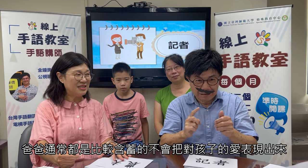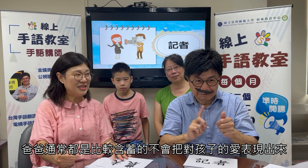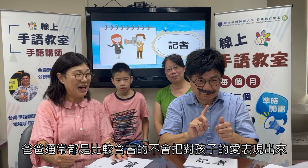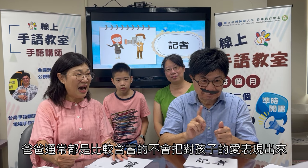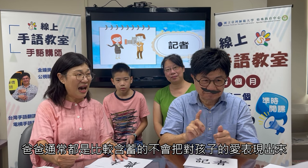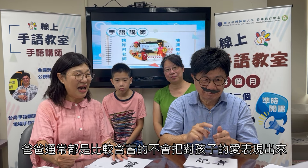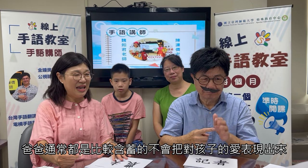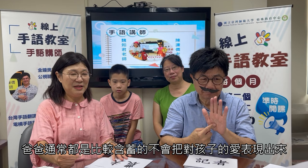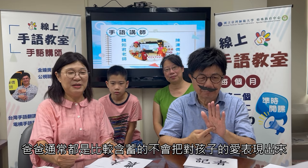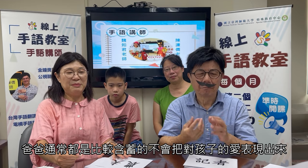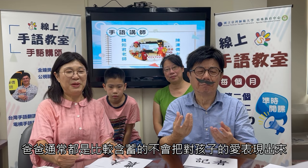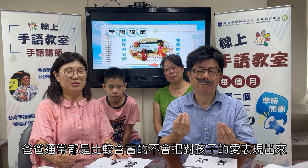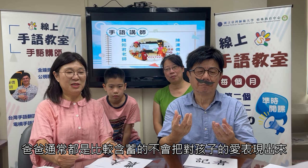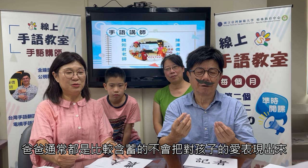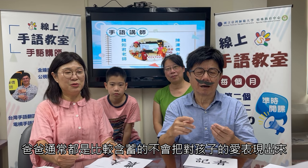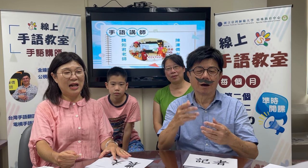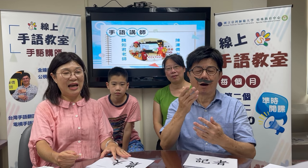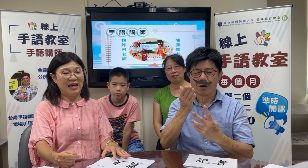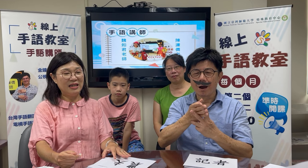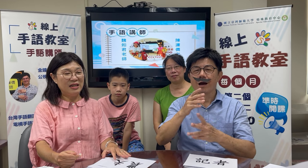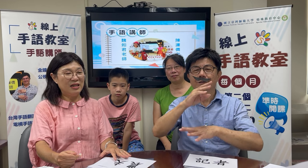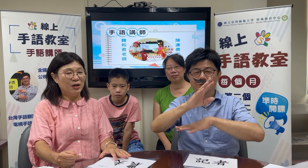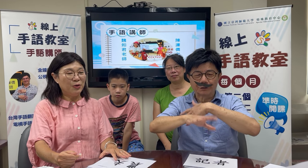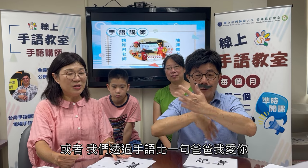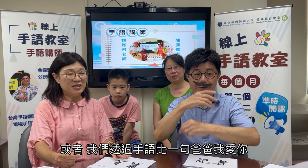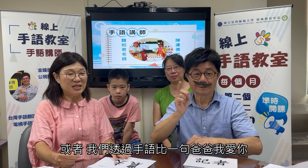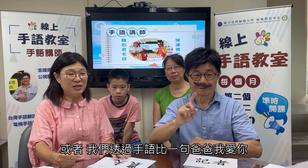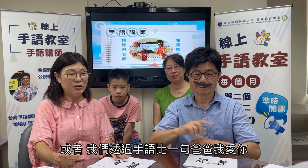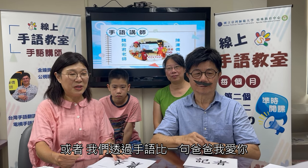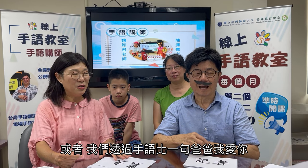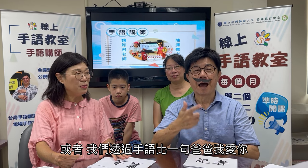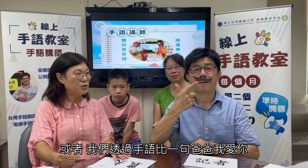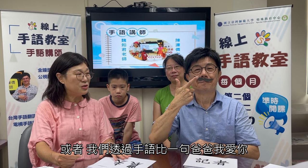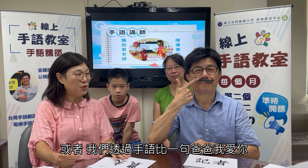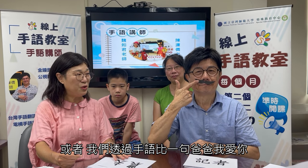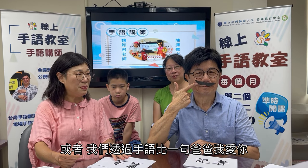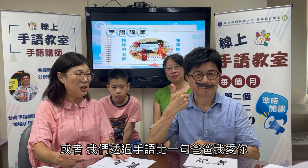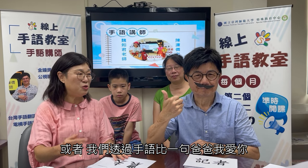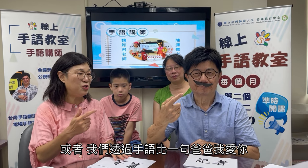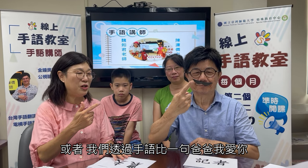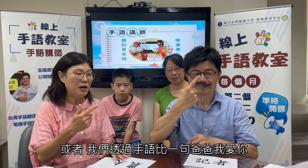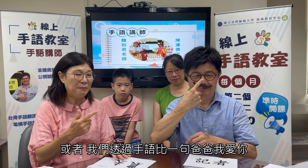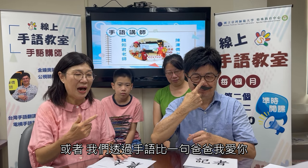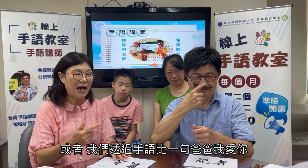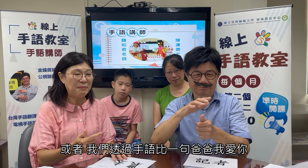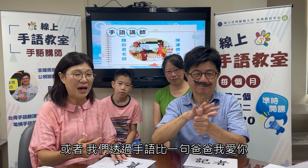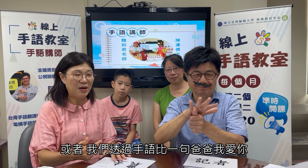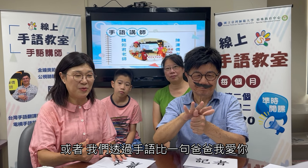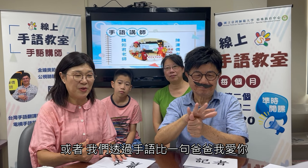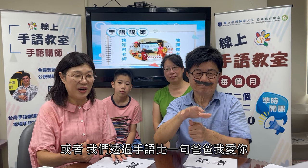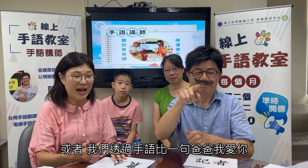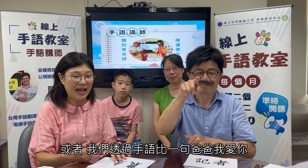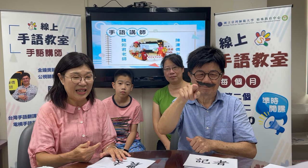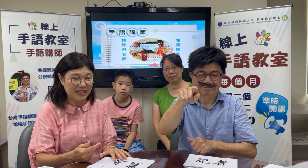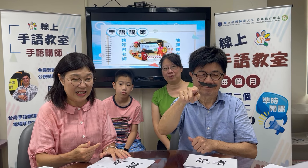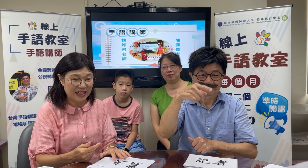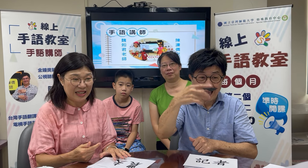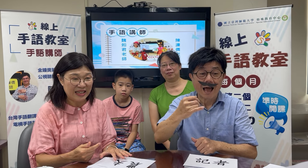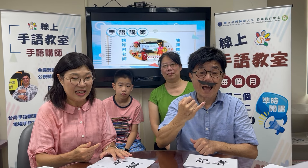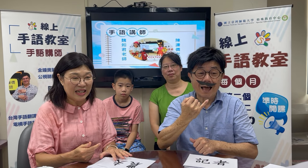的爱表现出来，或者呢，我们透过手语比一句“爸爸，我爱你”，可